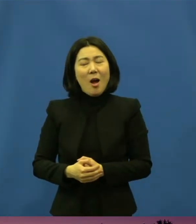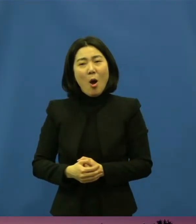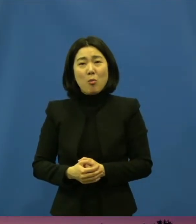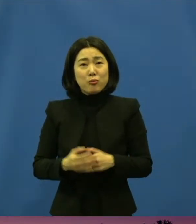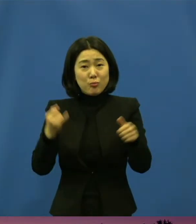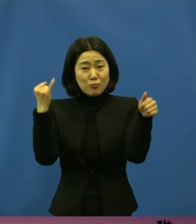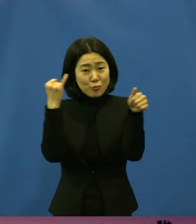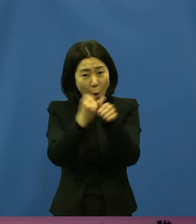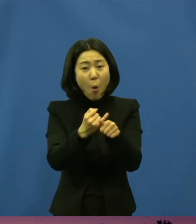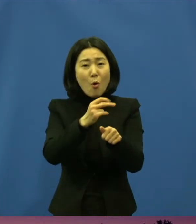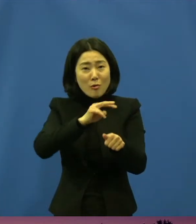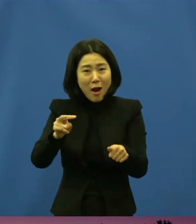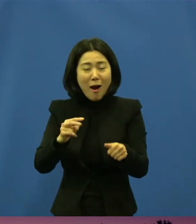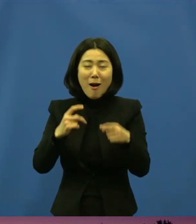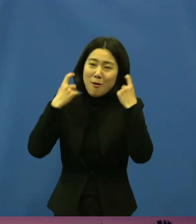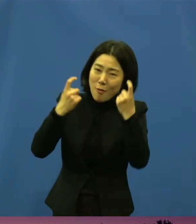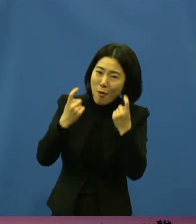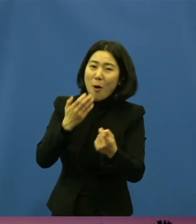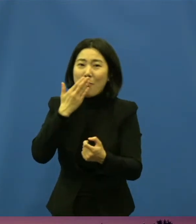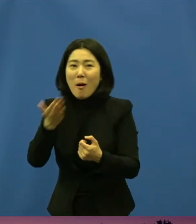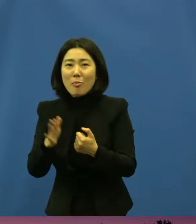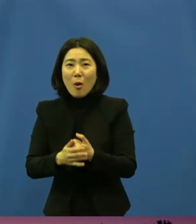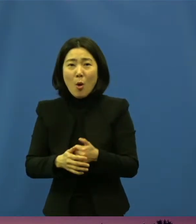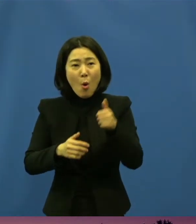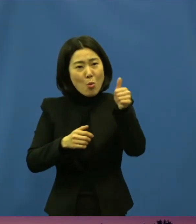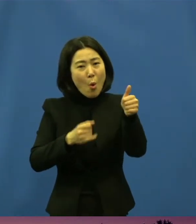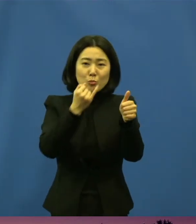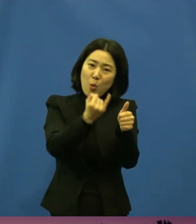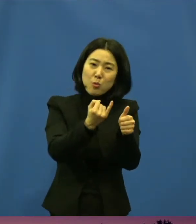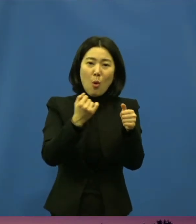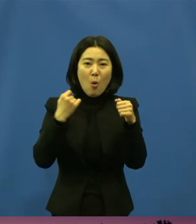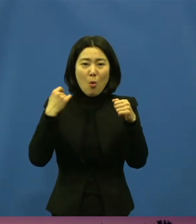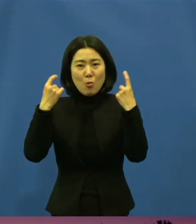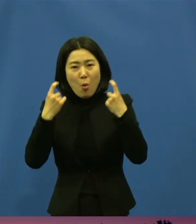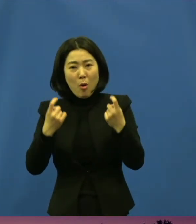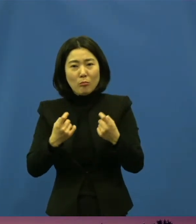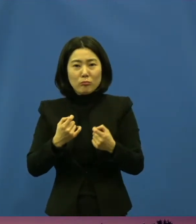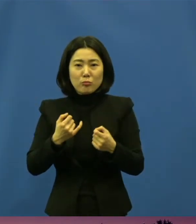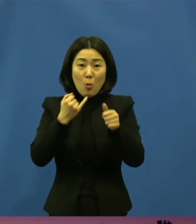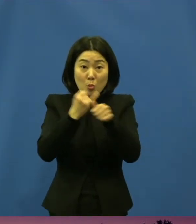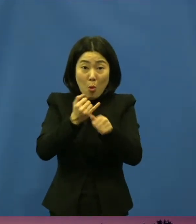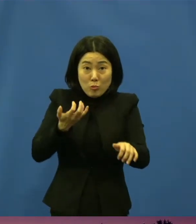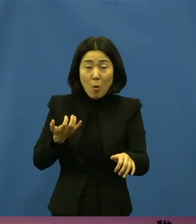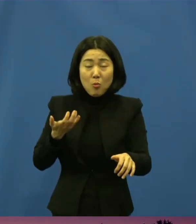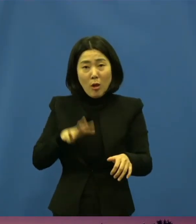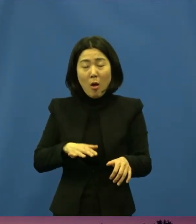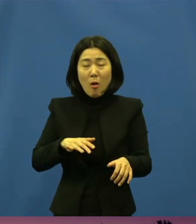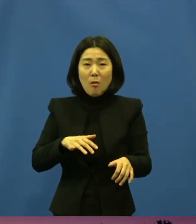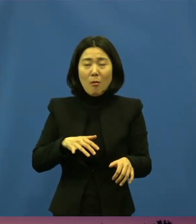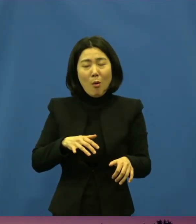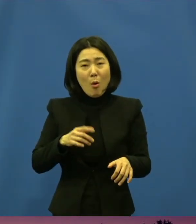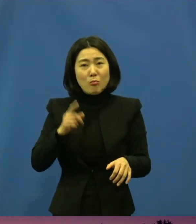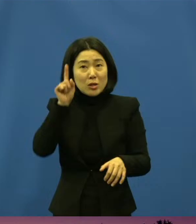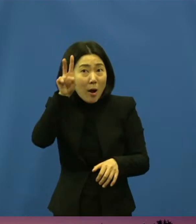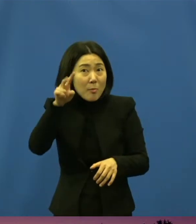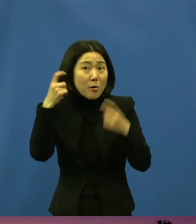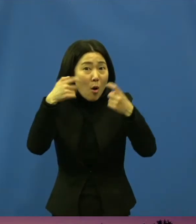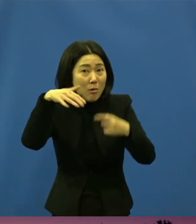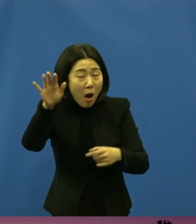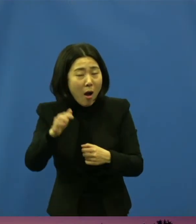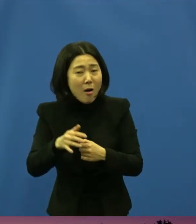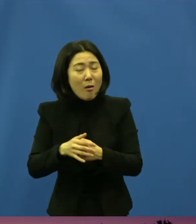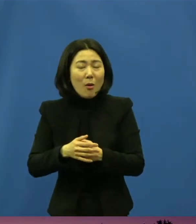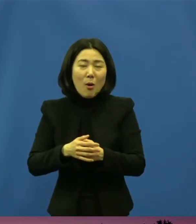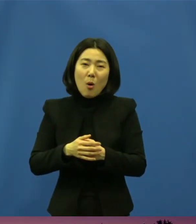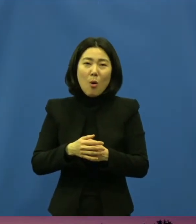누가 보아도 뭔가 이상하잖아요, 여러분. 그래서 여러분, 그 식당이나 카페 하는 분들이 불륜 남녀가 오면 딱